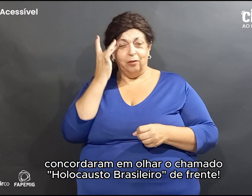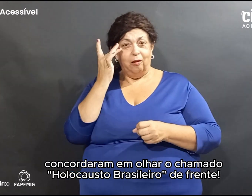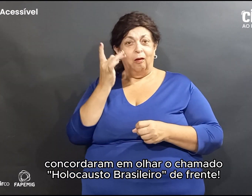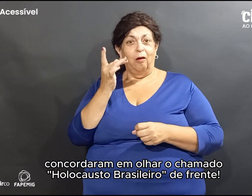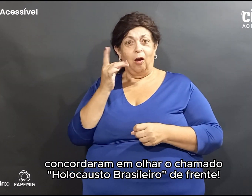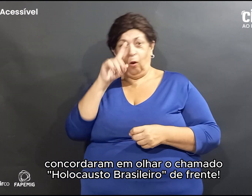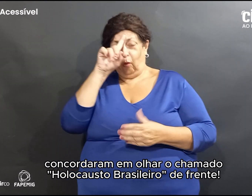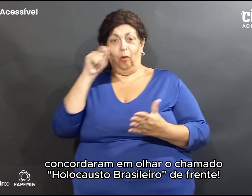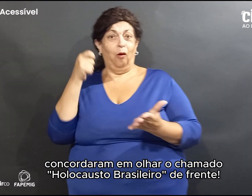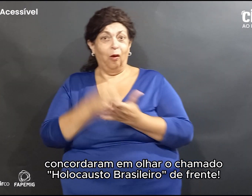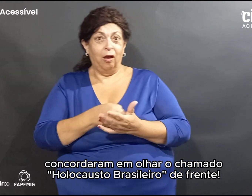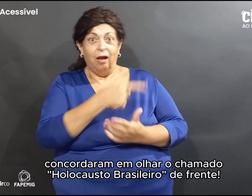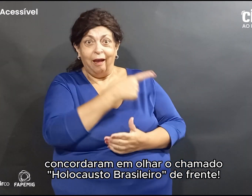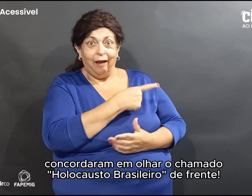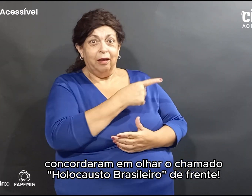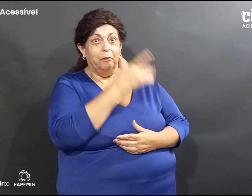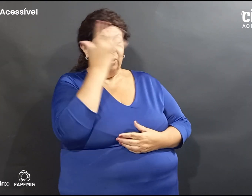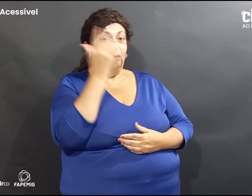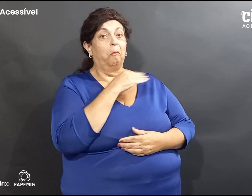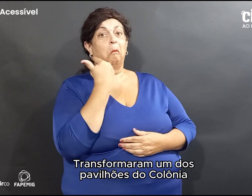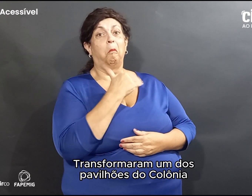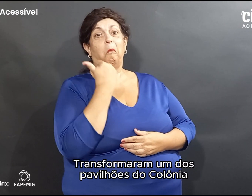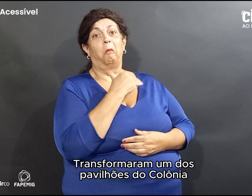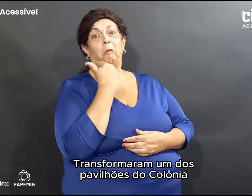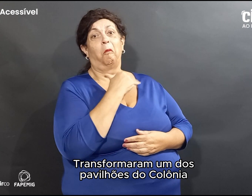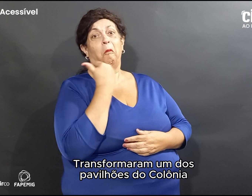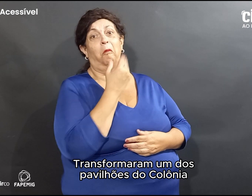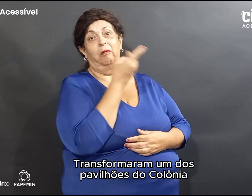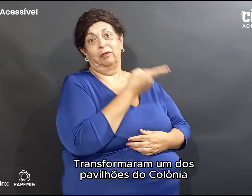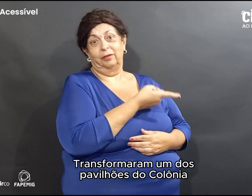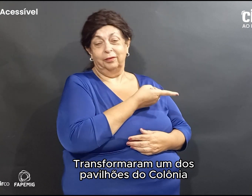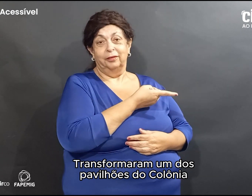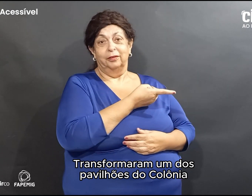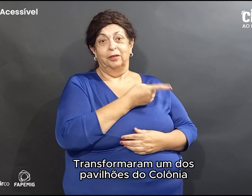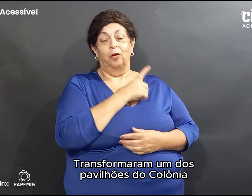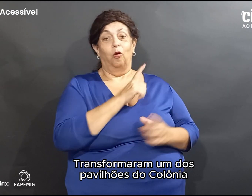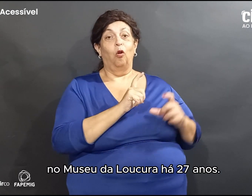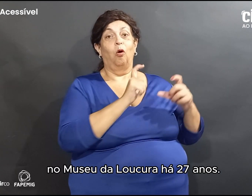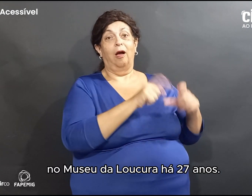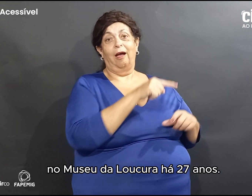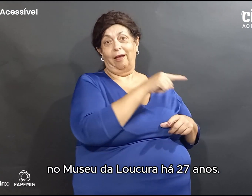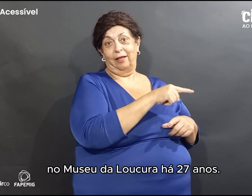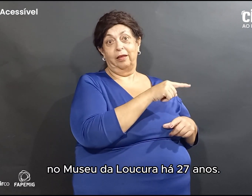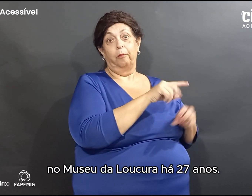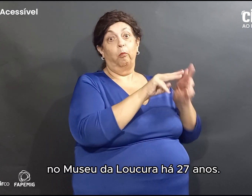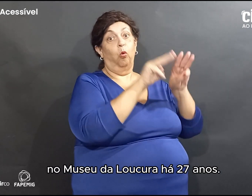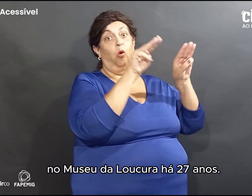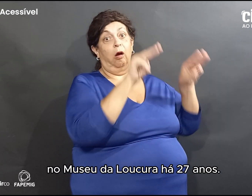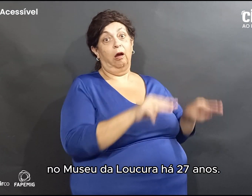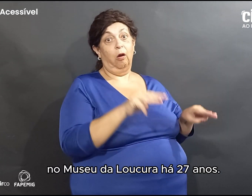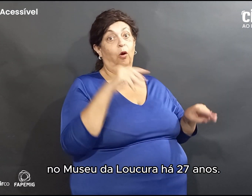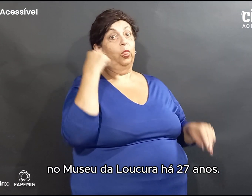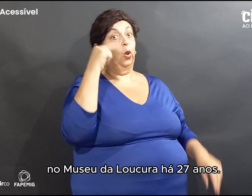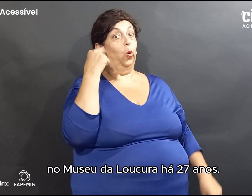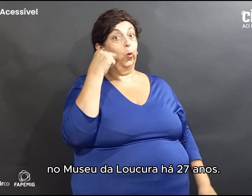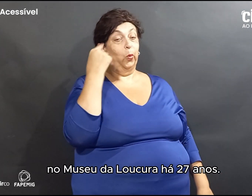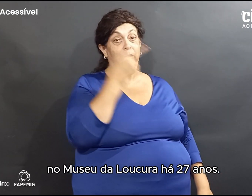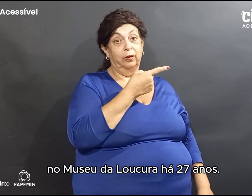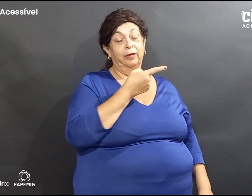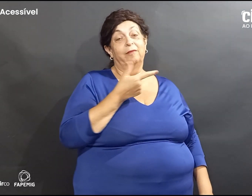Holocausto Brasileiro de frente. Transformaram um dos pavilhões do Colônia no Museu da Loucura, há 27 anos.